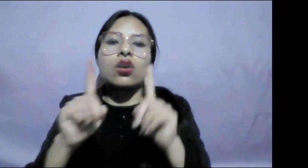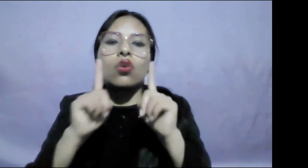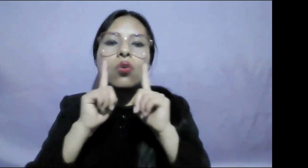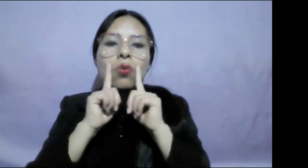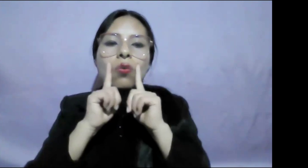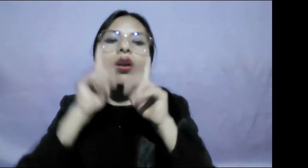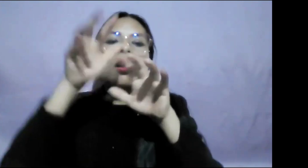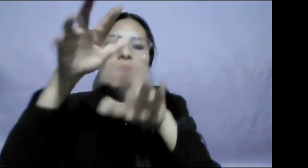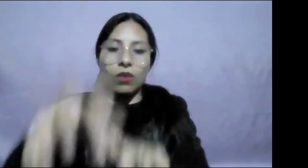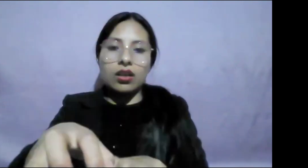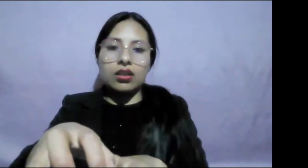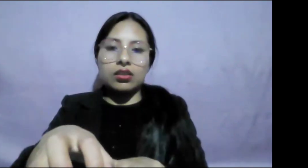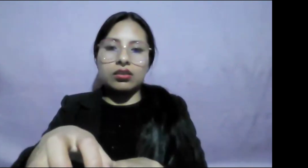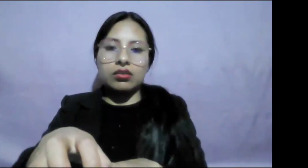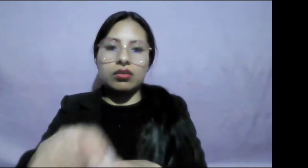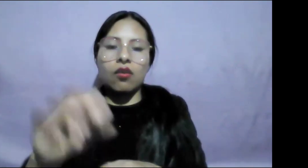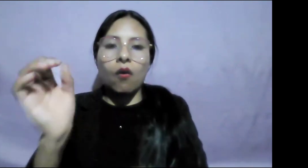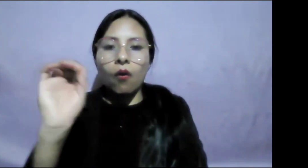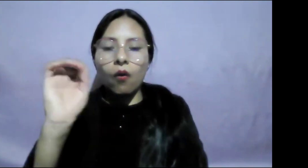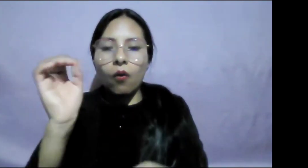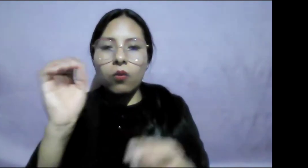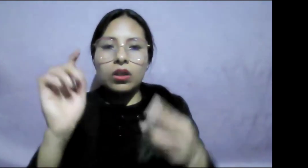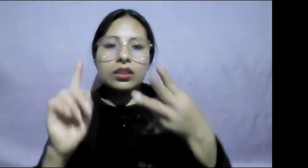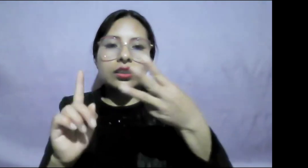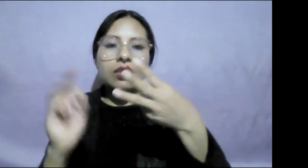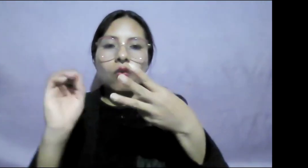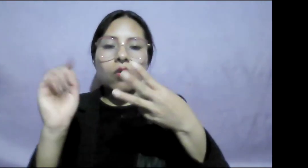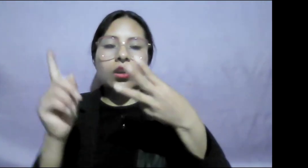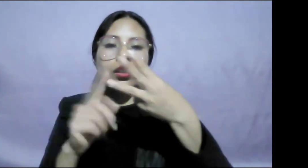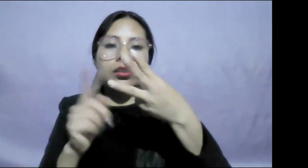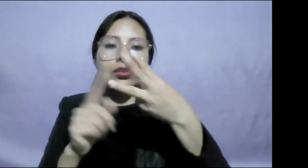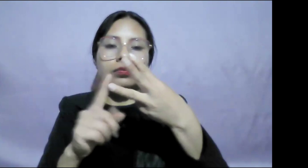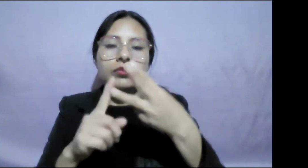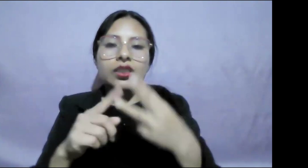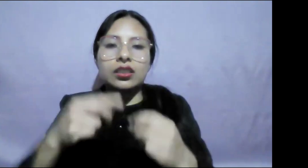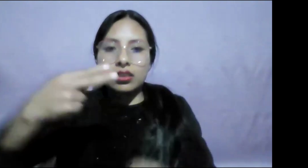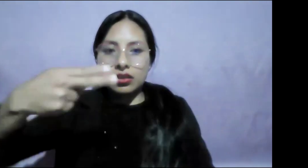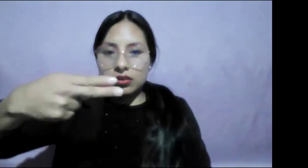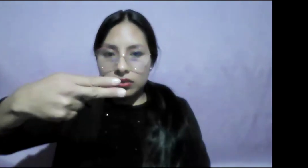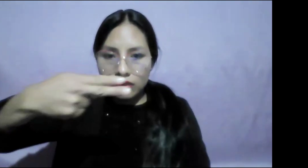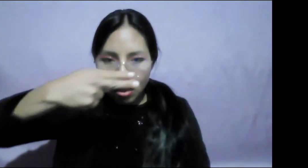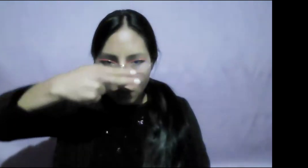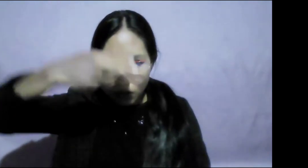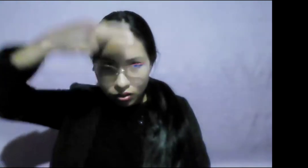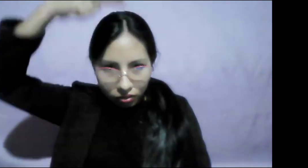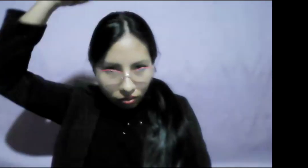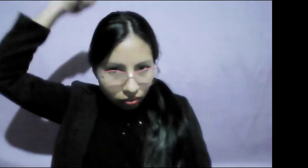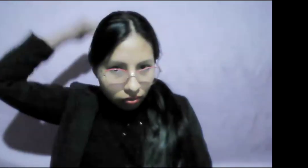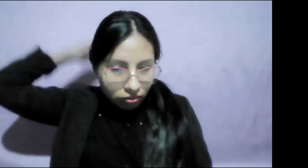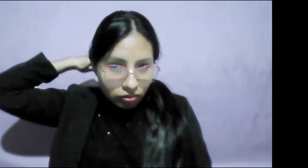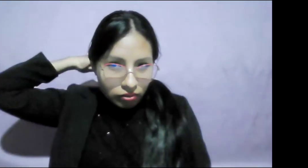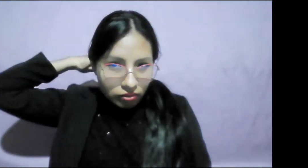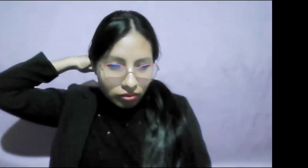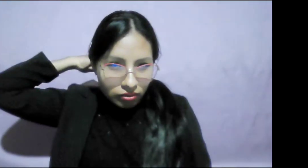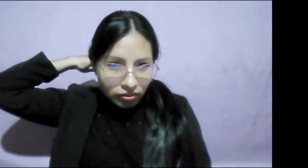está en su juventud mi papá fue futbolista de león de guan u pero de qué siglo estamos hablando